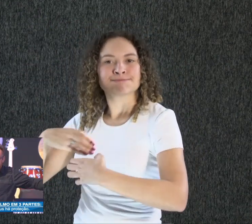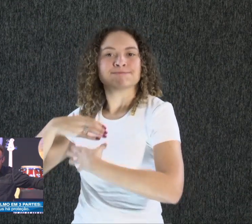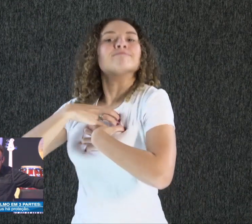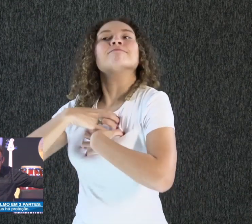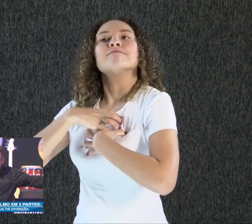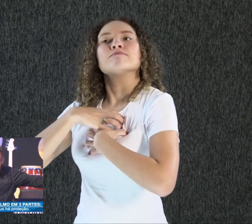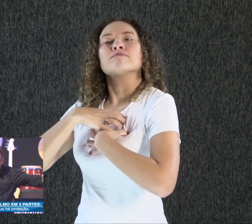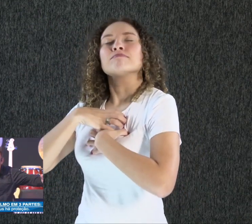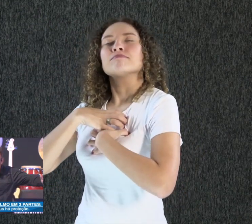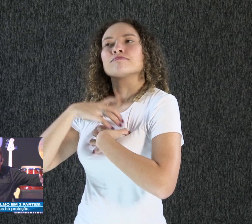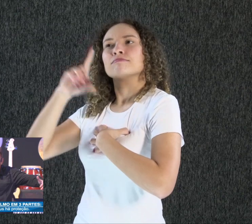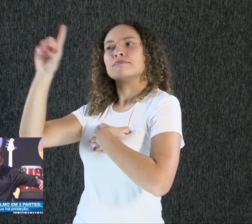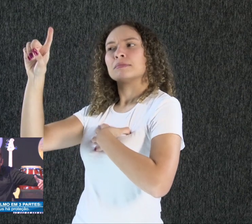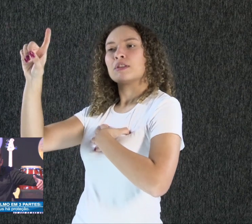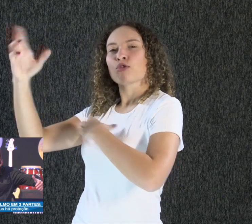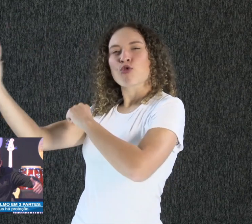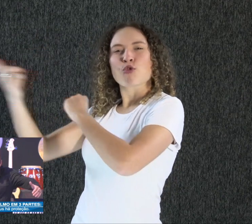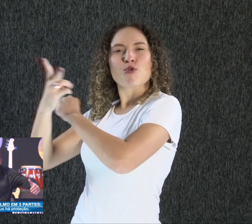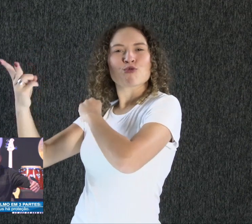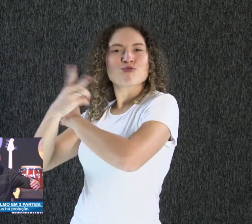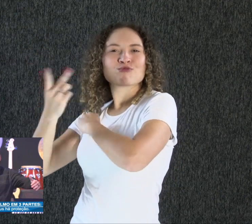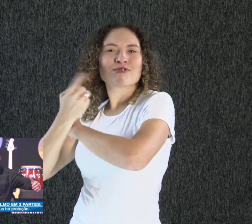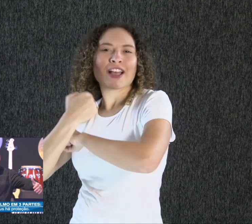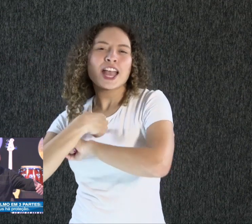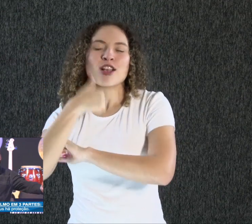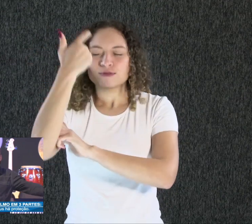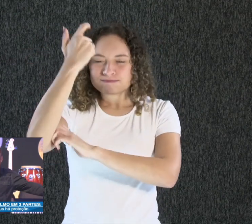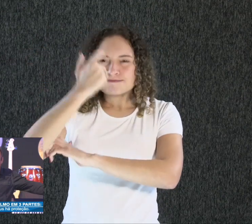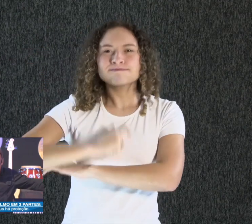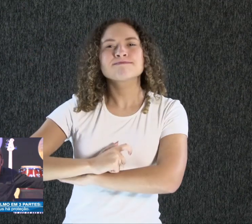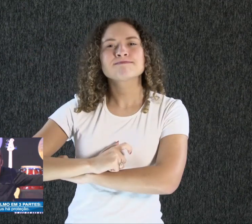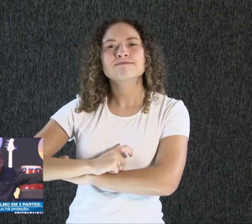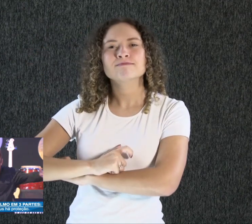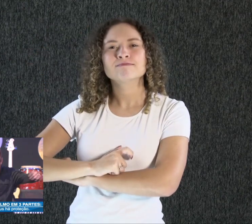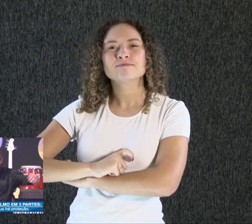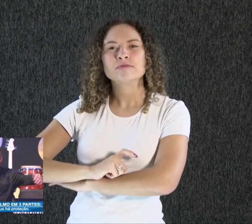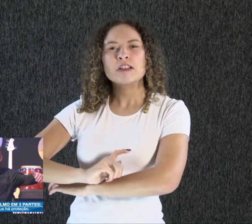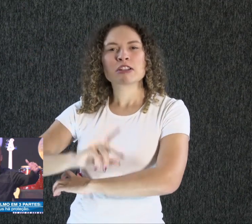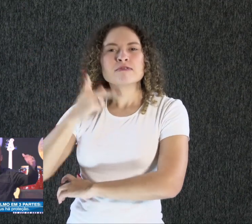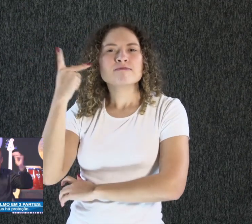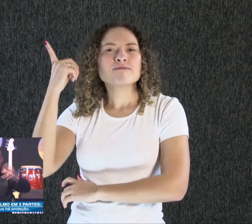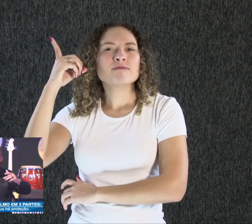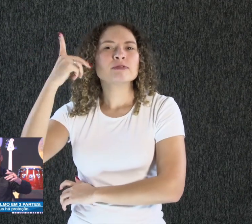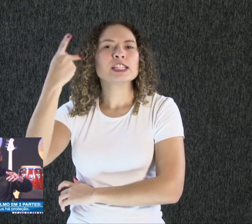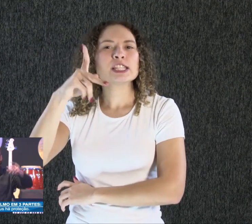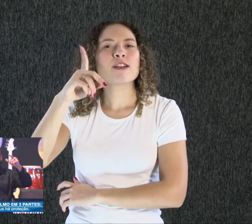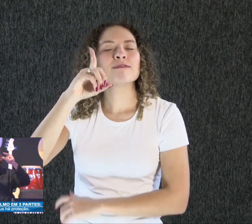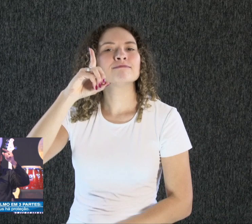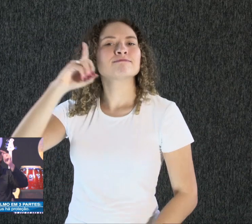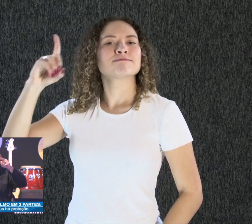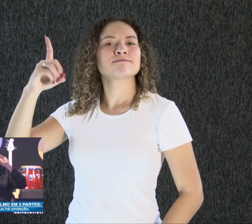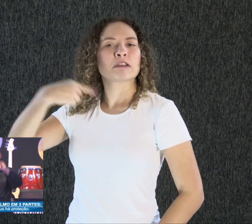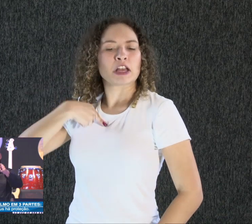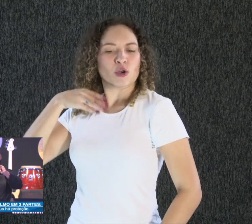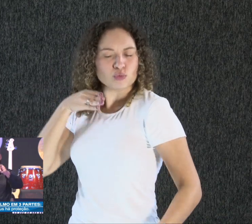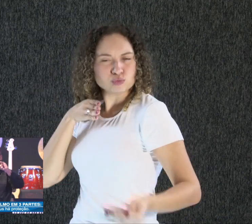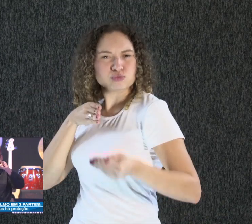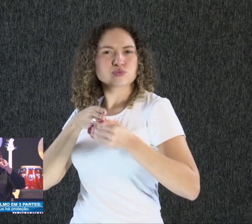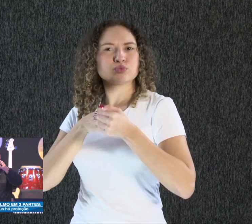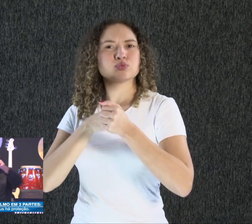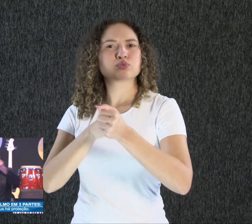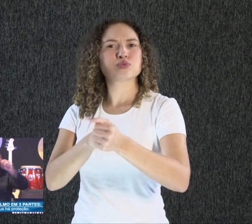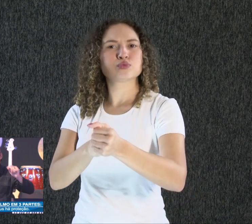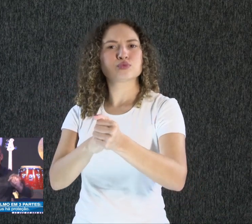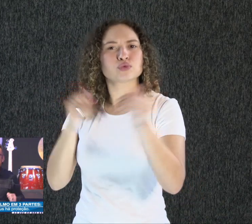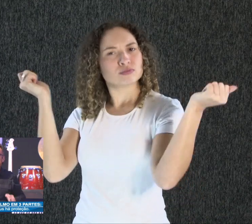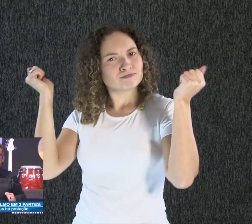sobre a sua vida, e Ele diz, eu cuido de você, eu sou o teu Deus, não temas, eu sou contigo por